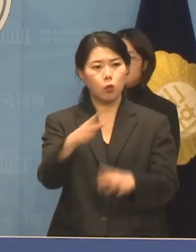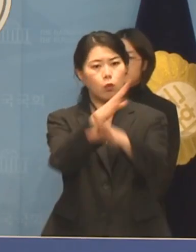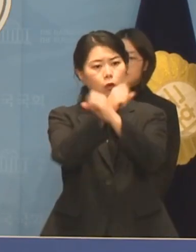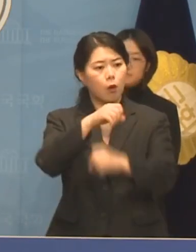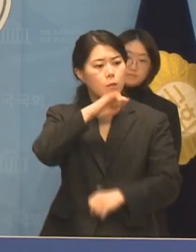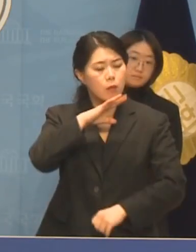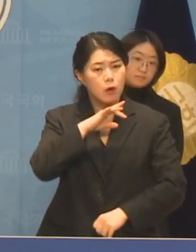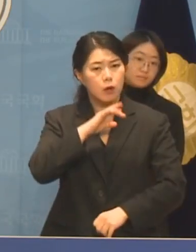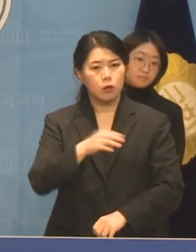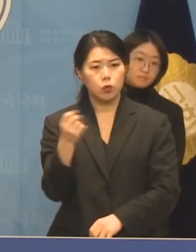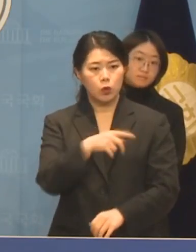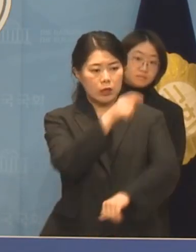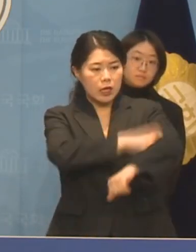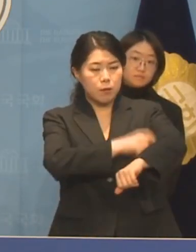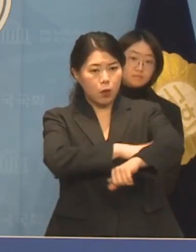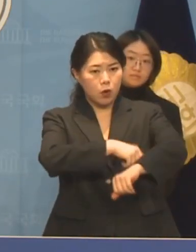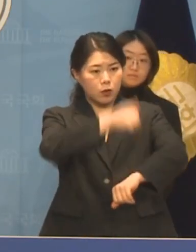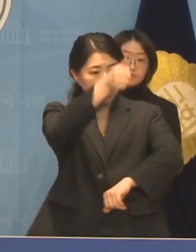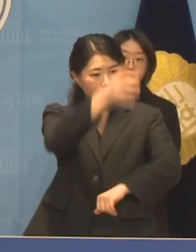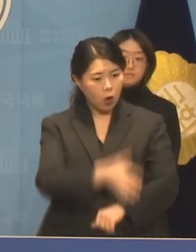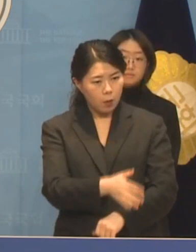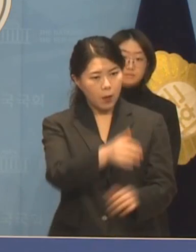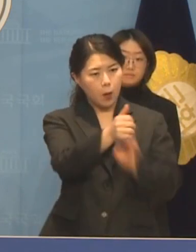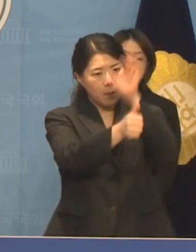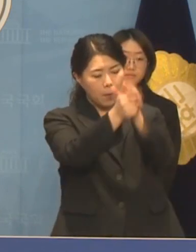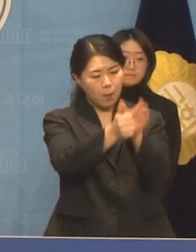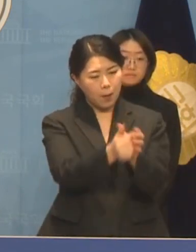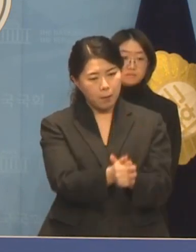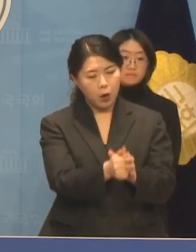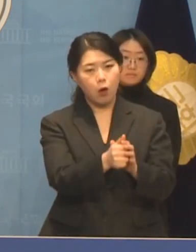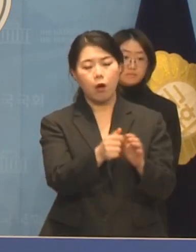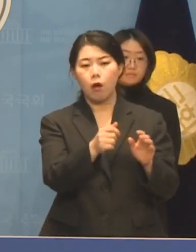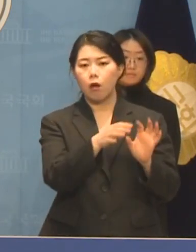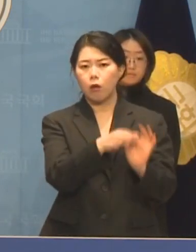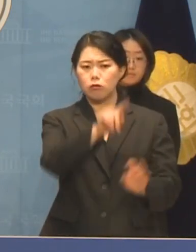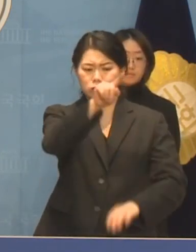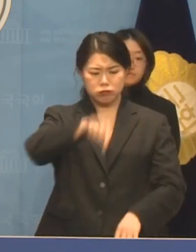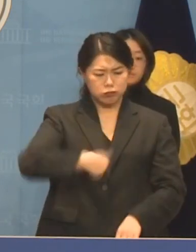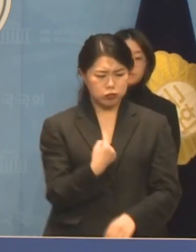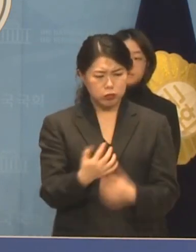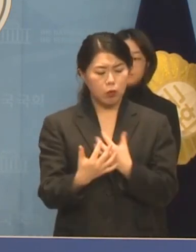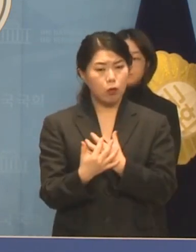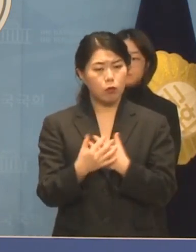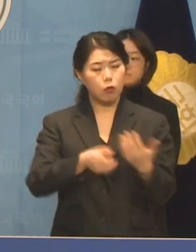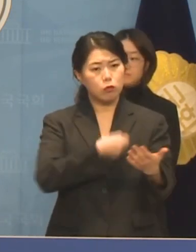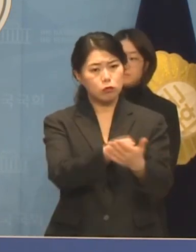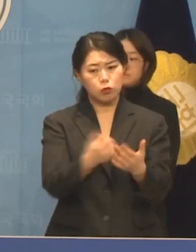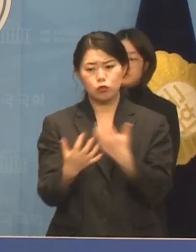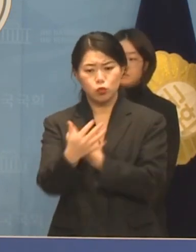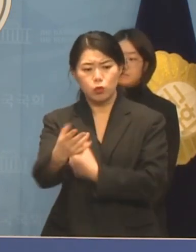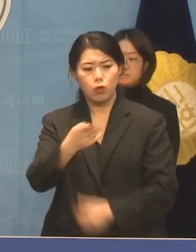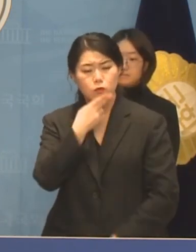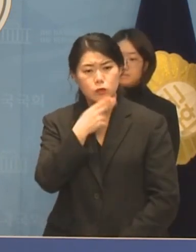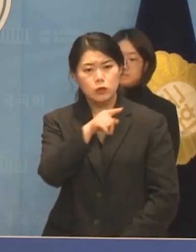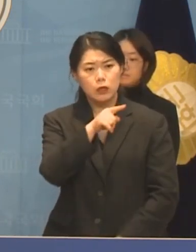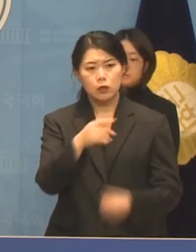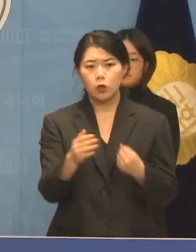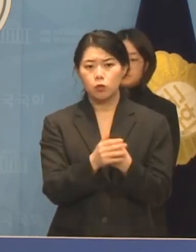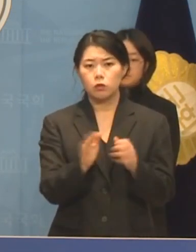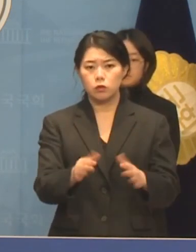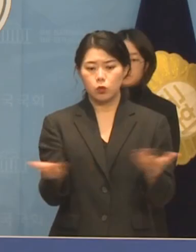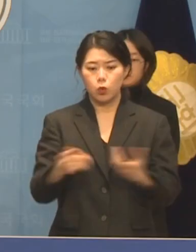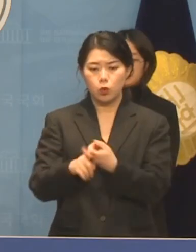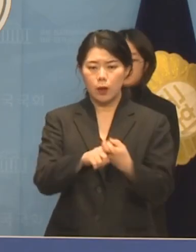진행하였으며 임원의 연임을 총회 보고도 없이 셀프로 결정할 만큼 민주성과 투명성을 잃어버린 채로